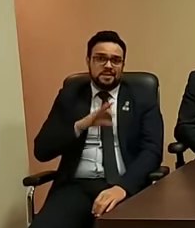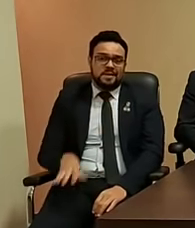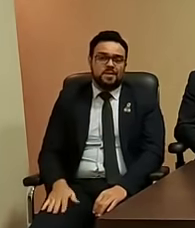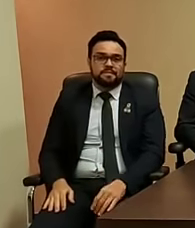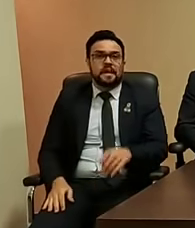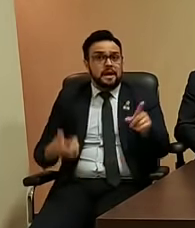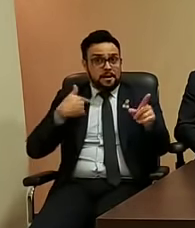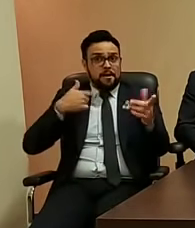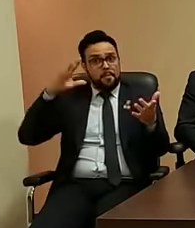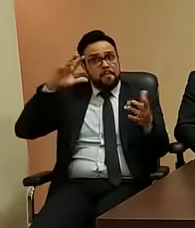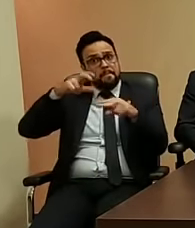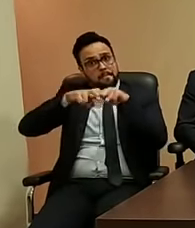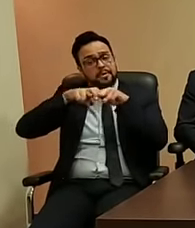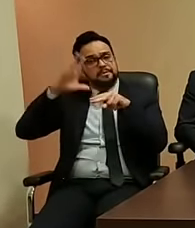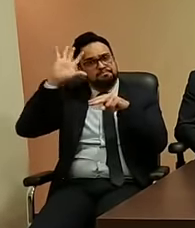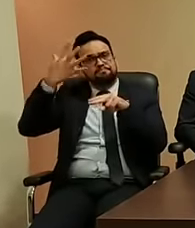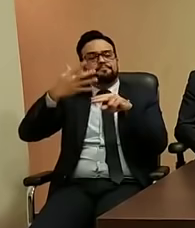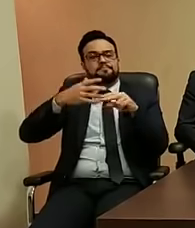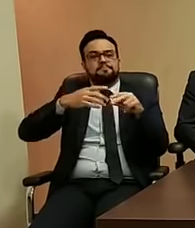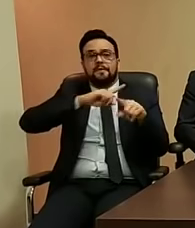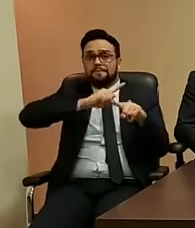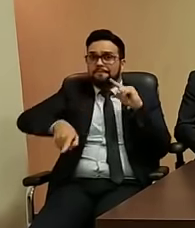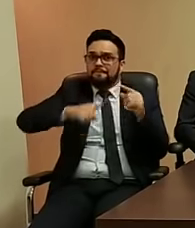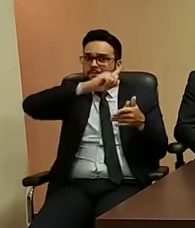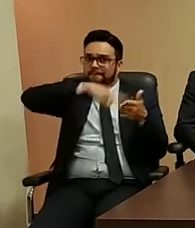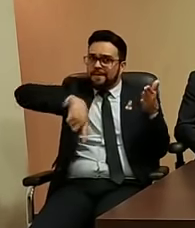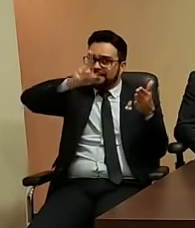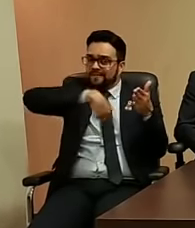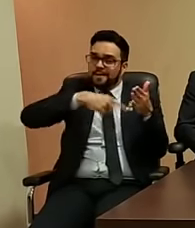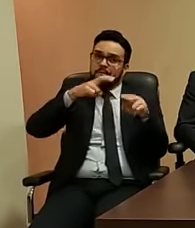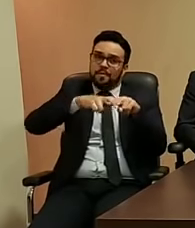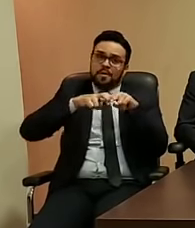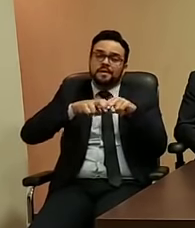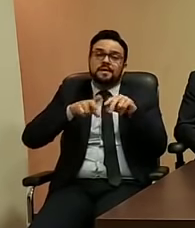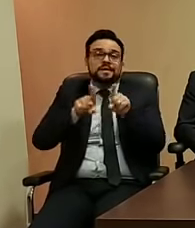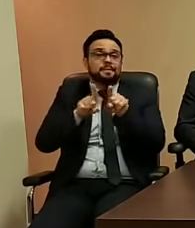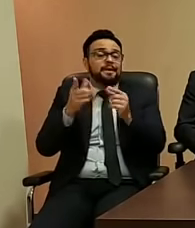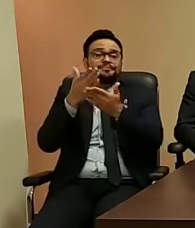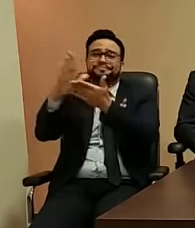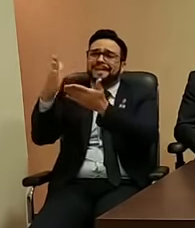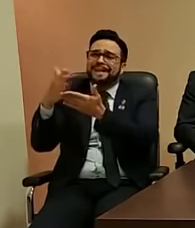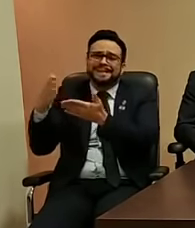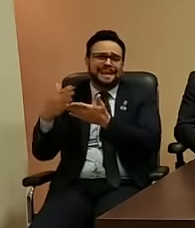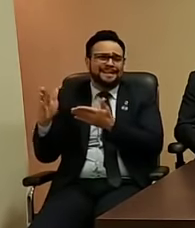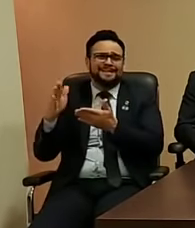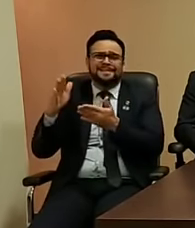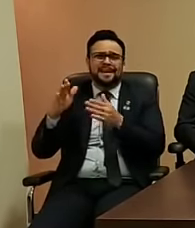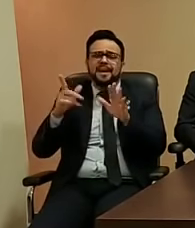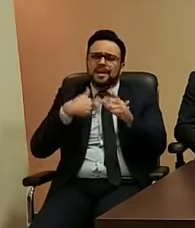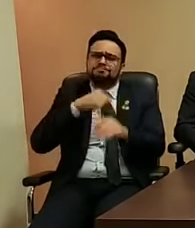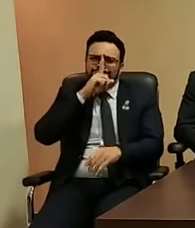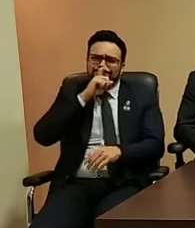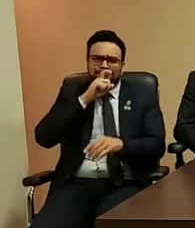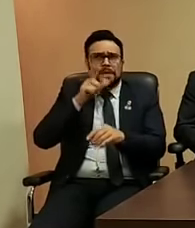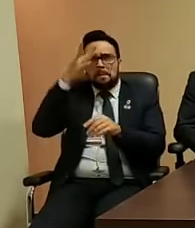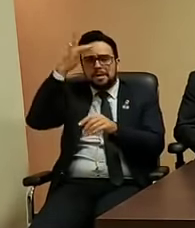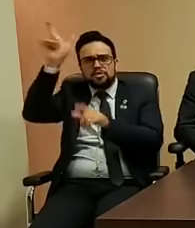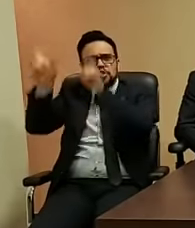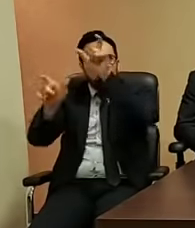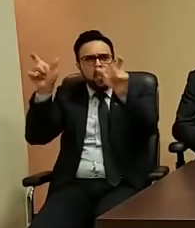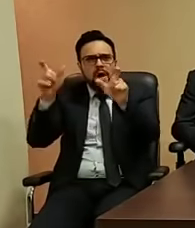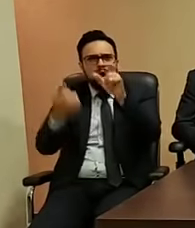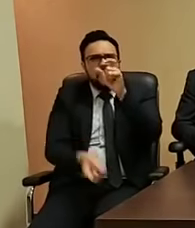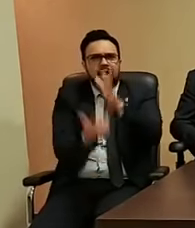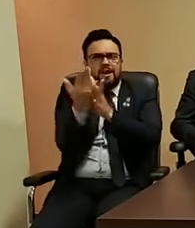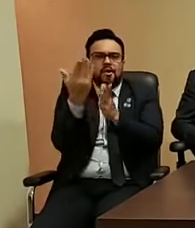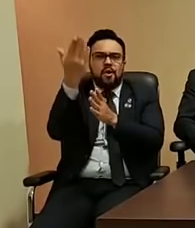eu resolvi vetar então por causa disso. Mais ainda, tá? Não tem nada a ver com os autores do projeto. Nada, eu juro, nada. Tá? Quem